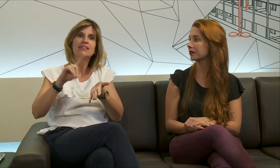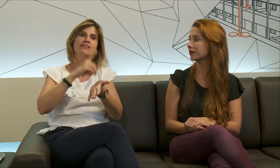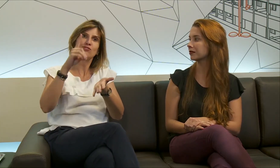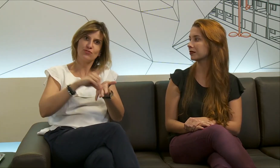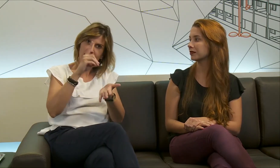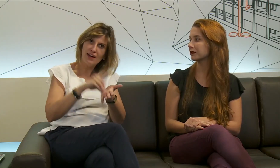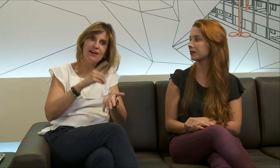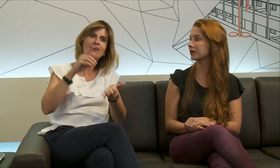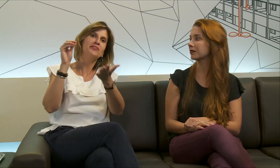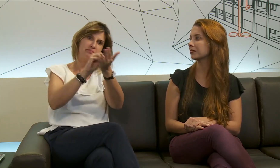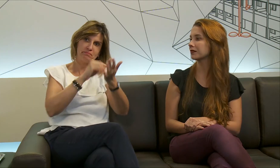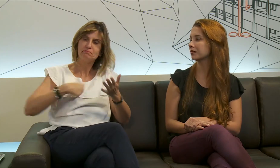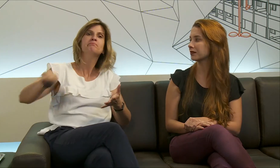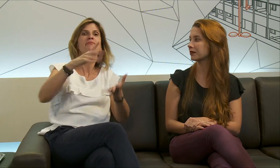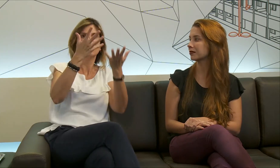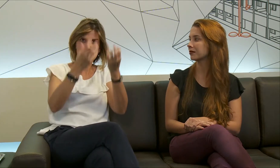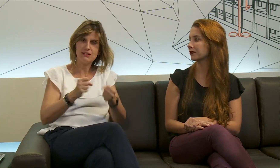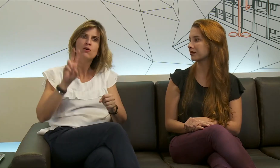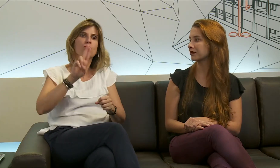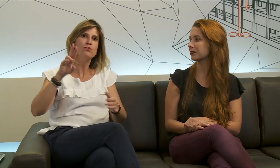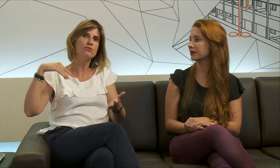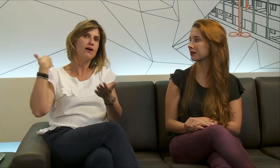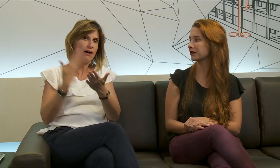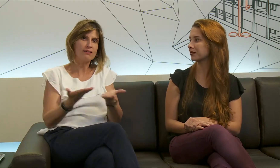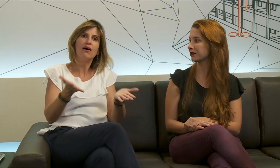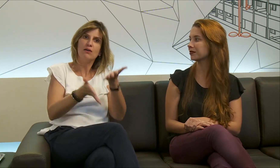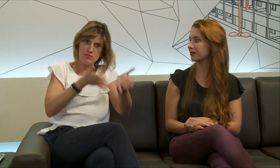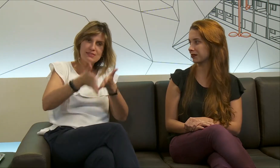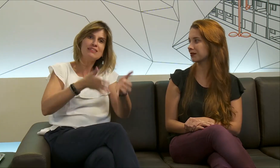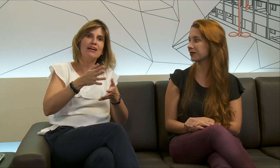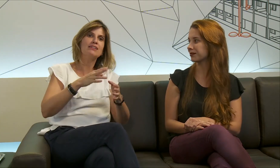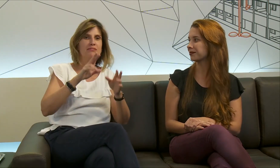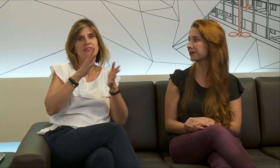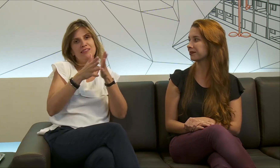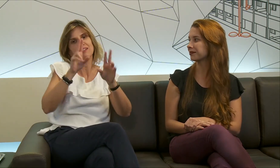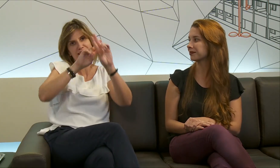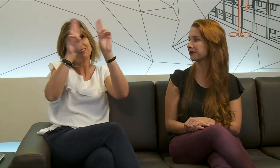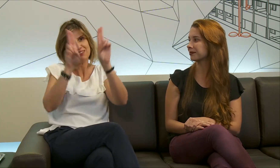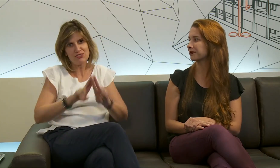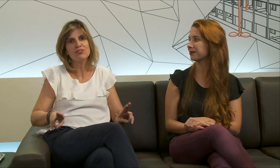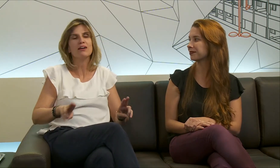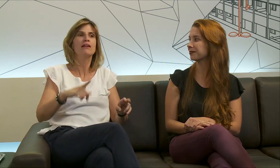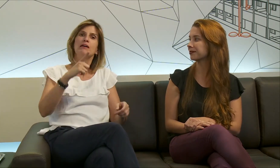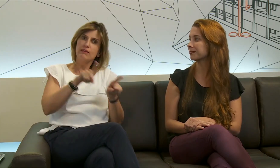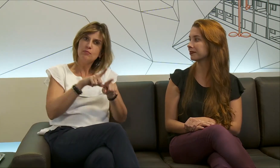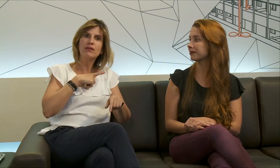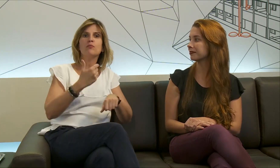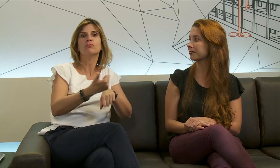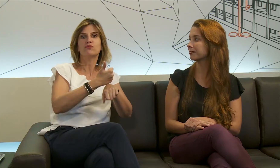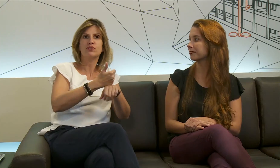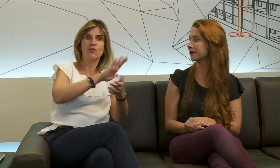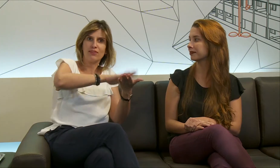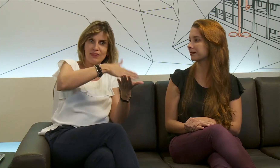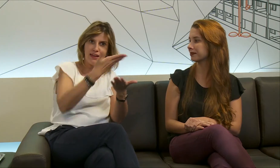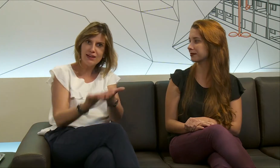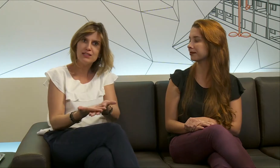por exemplo. Então, é utilizado até hoje esse sistema, que são os sinais